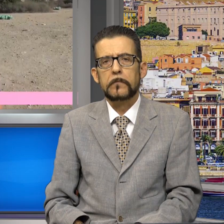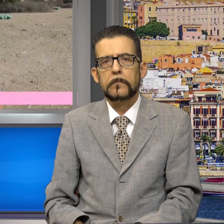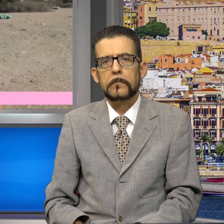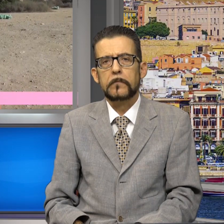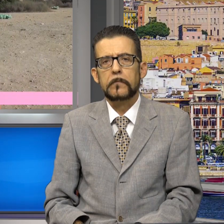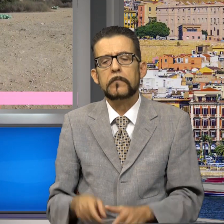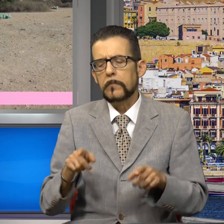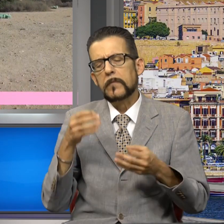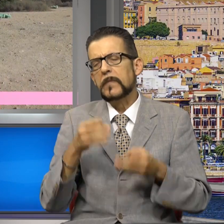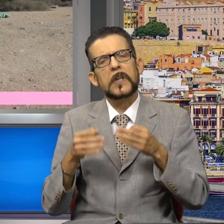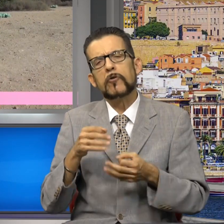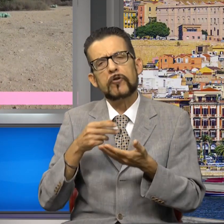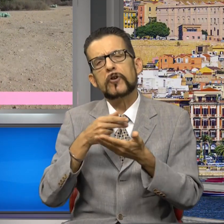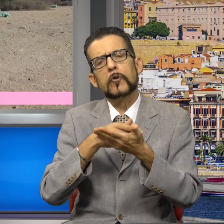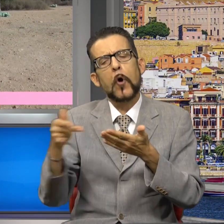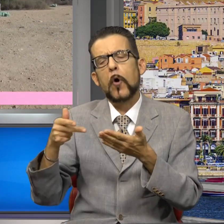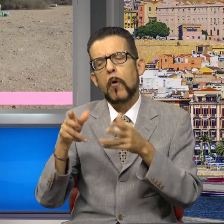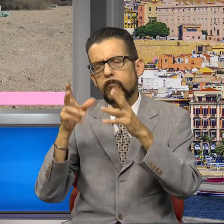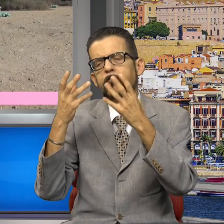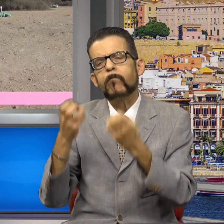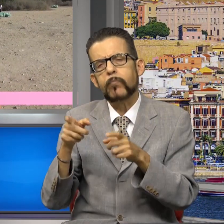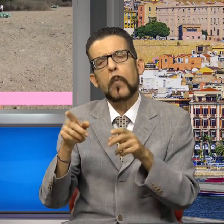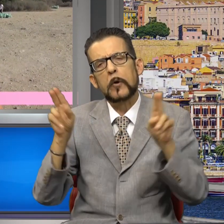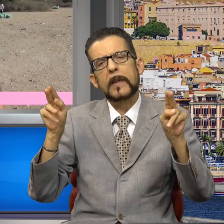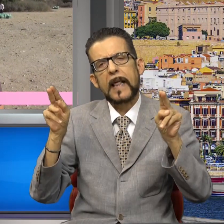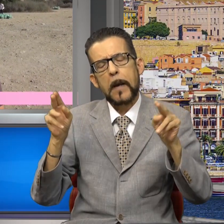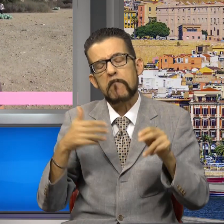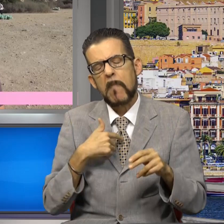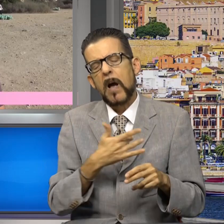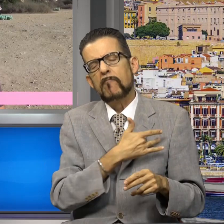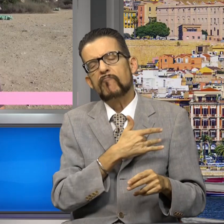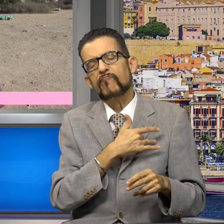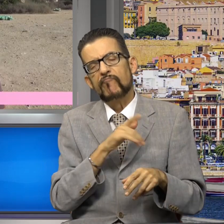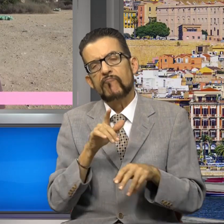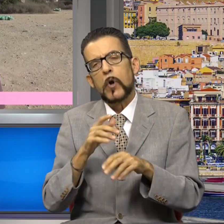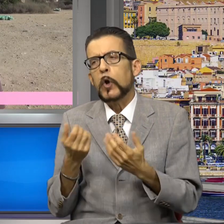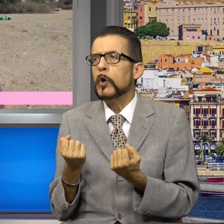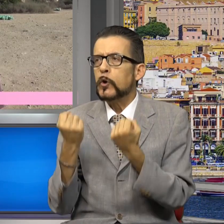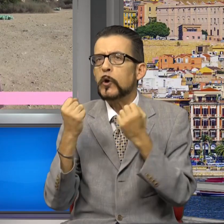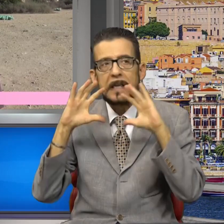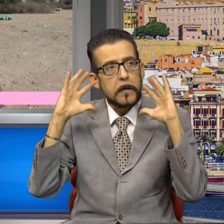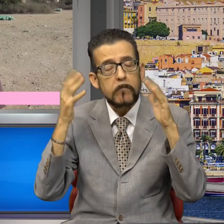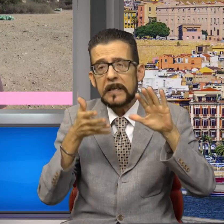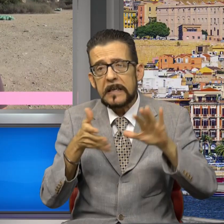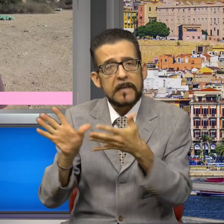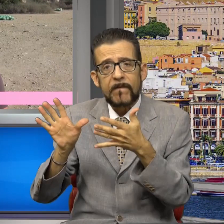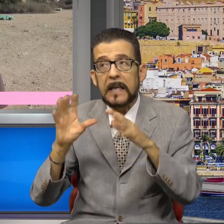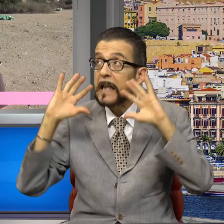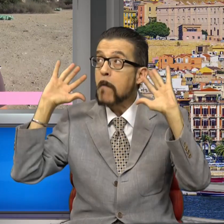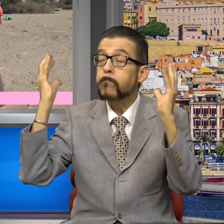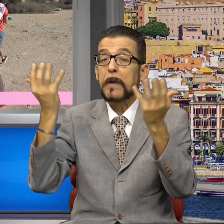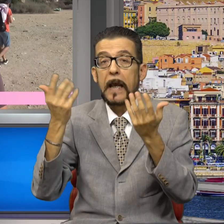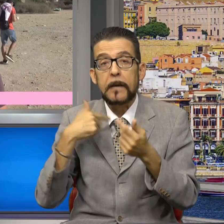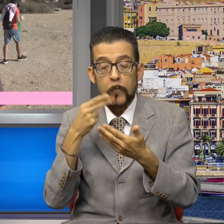Ho deciso di aderire a questo progetto perché una tematica che mi sta molto a cuore è quella della sostenibilità e la tutela ambientale. Infatti il mio progetto si